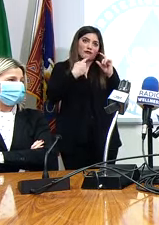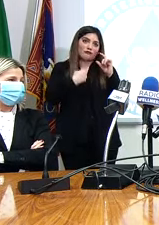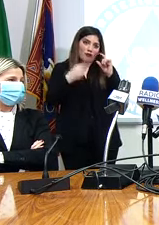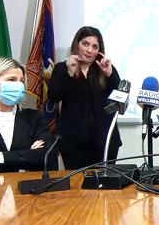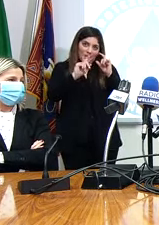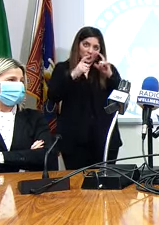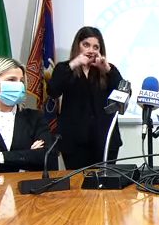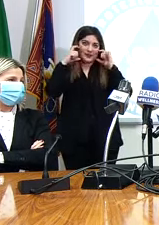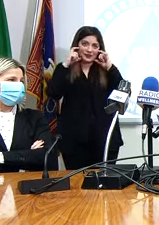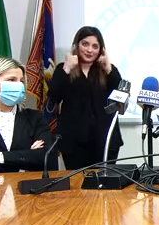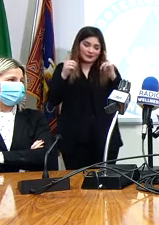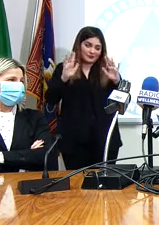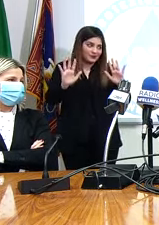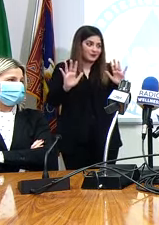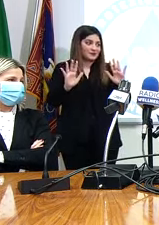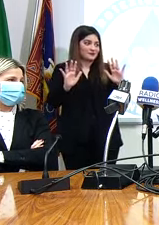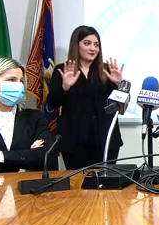così.